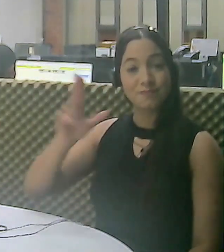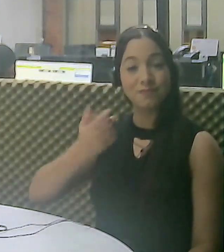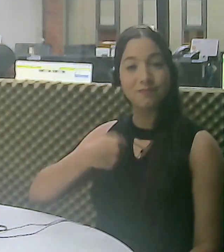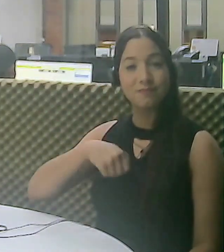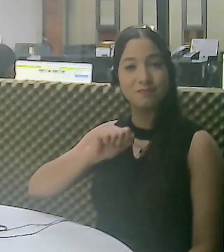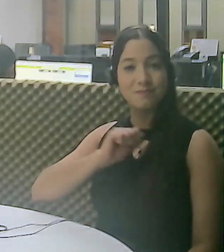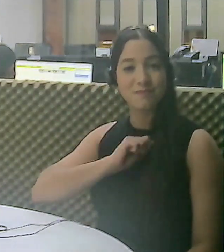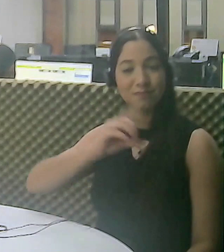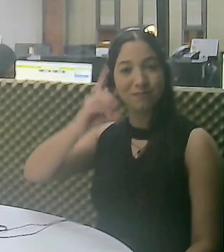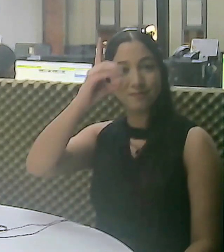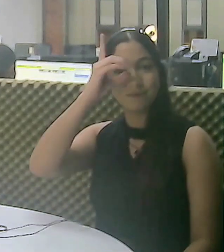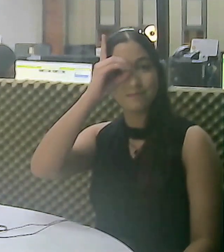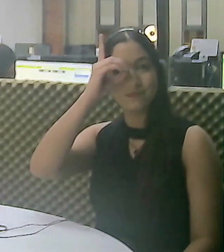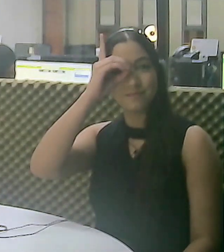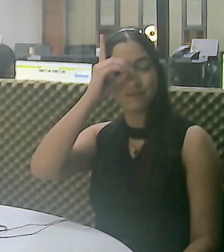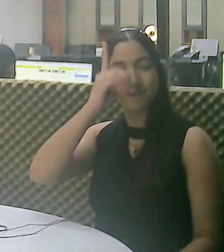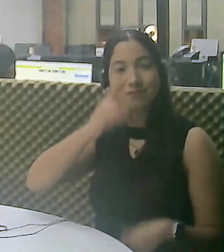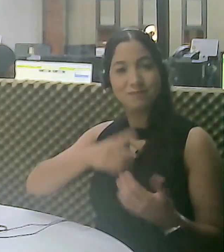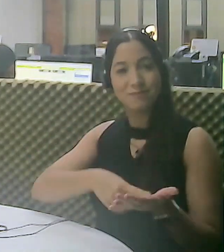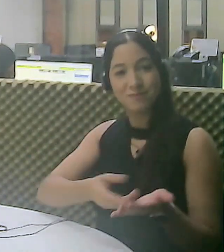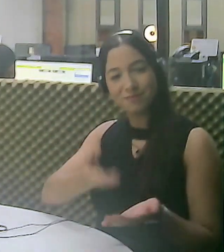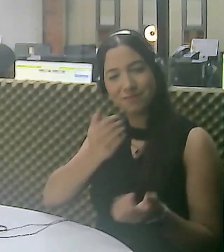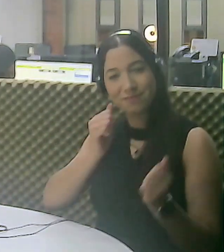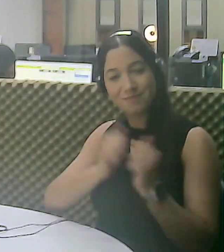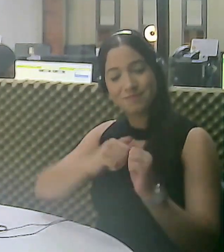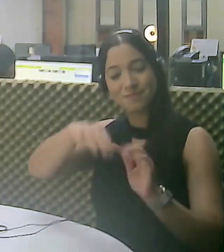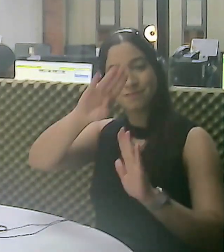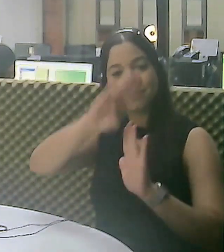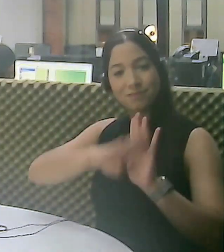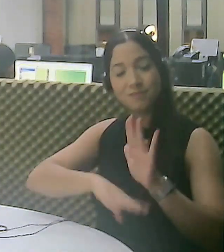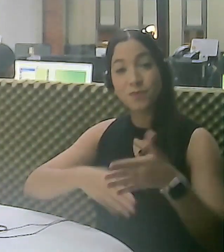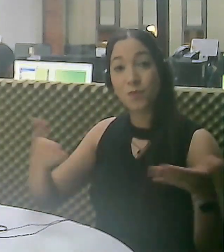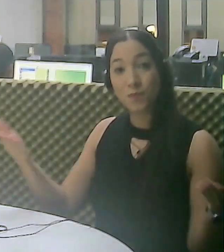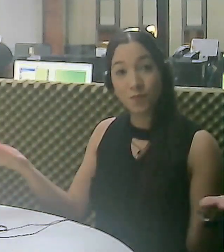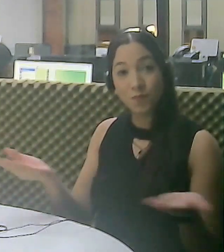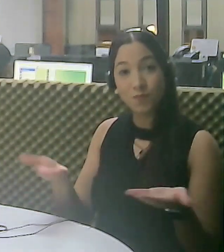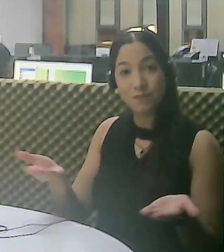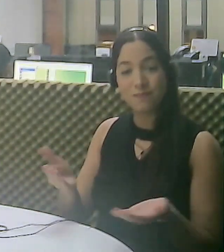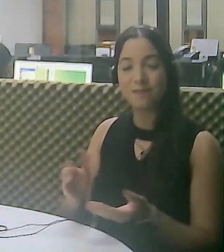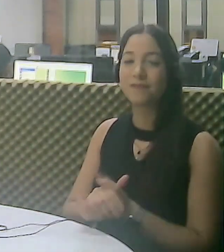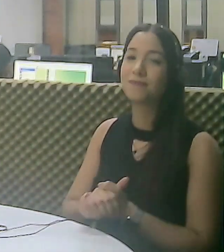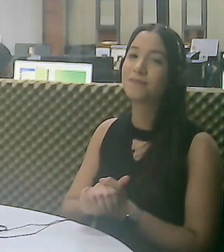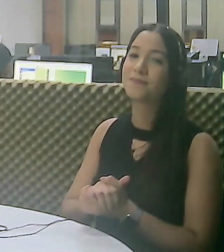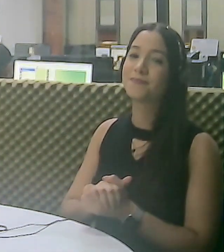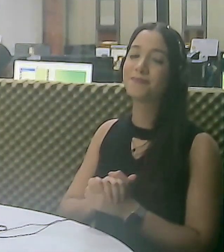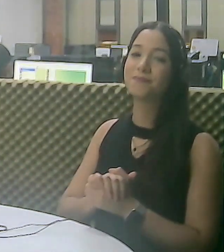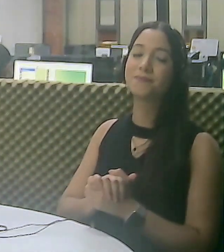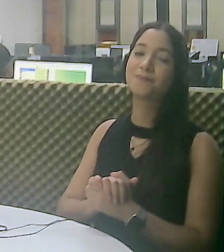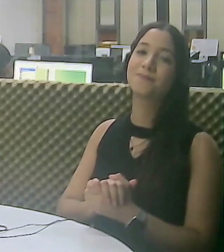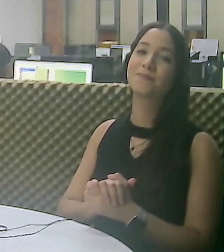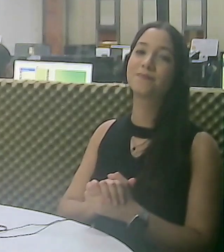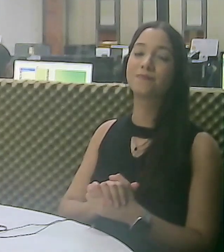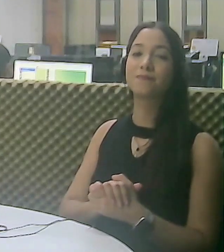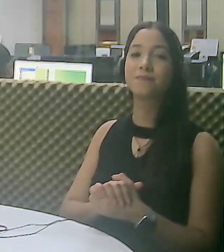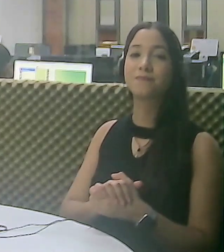Uberlândia. Eu sou Daniela Aires e convido você a acompanhar os destaques desta edição.